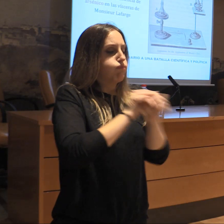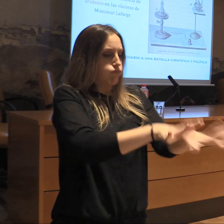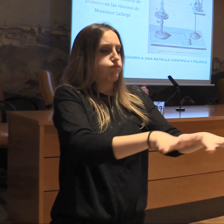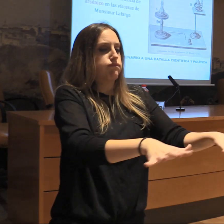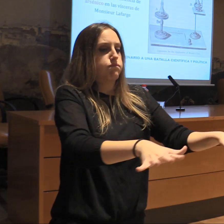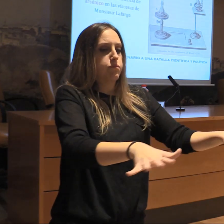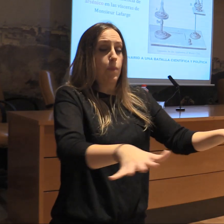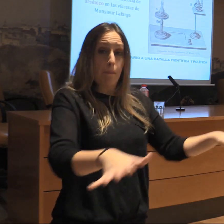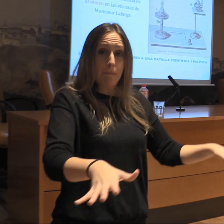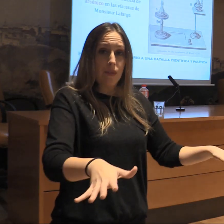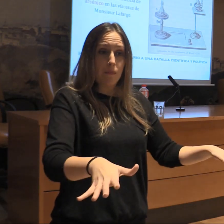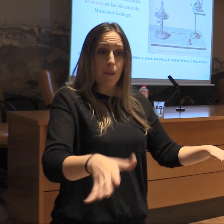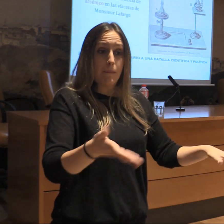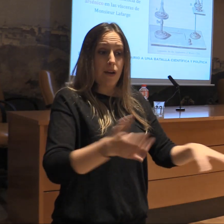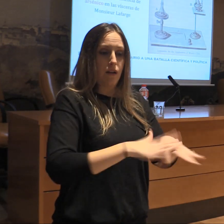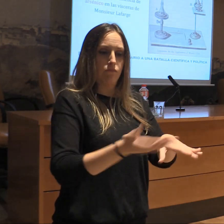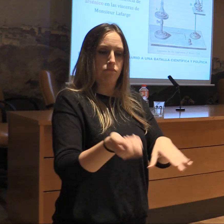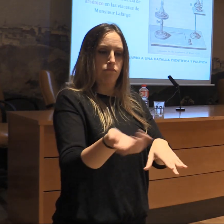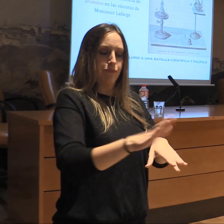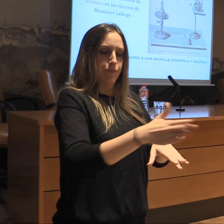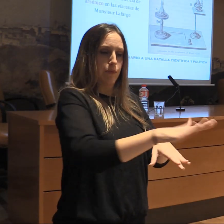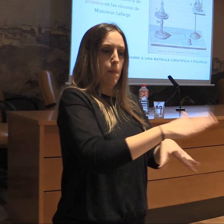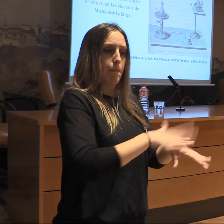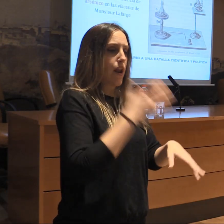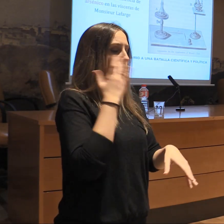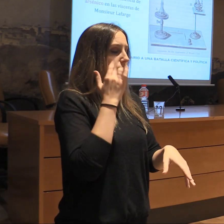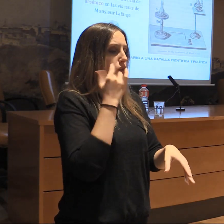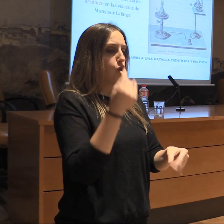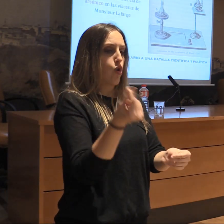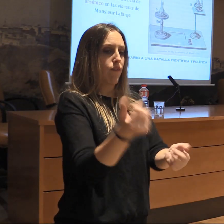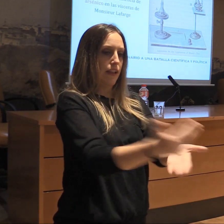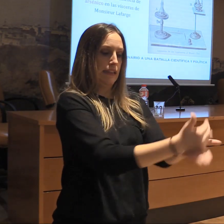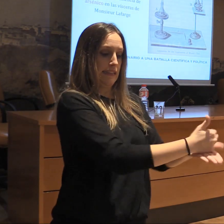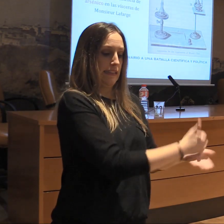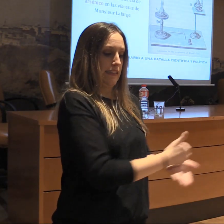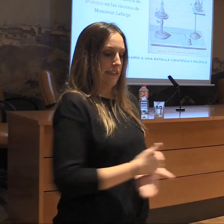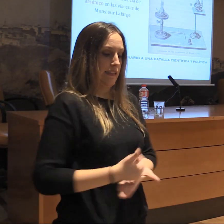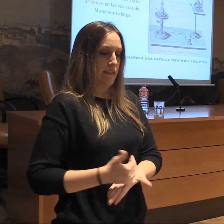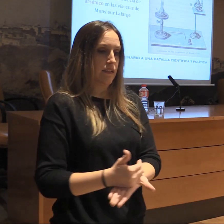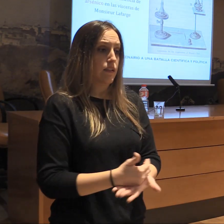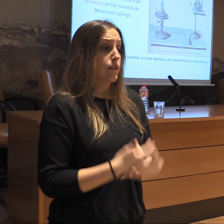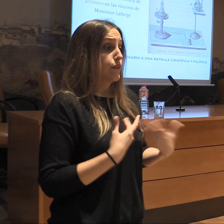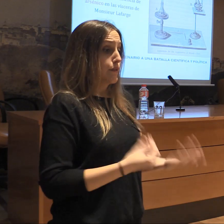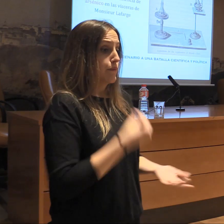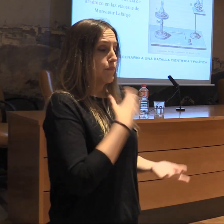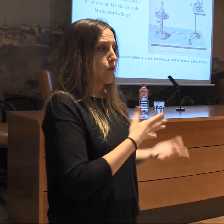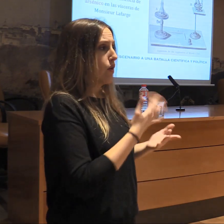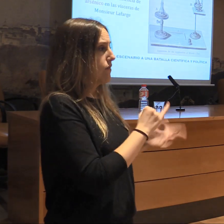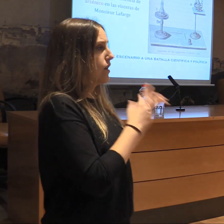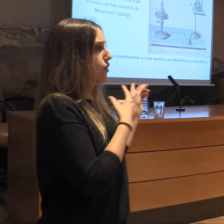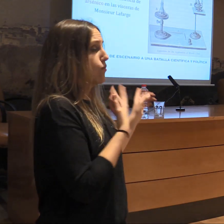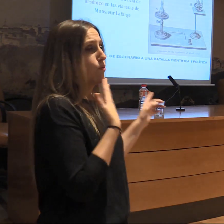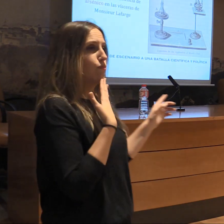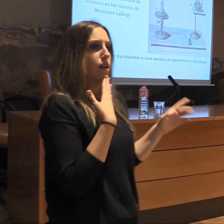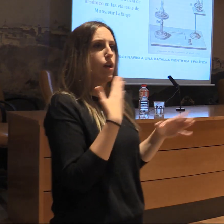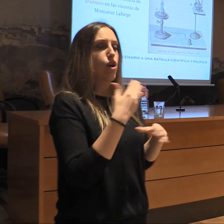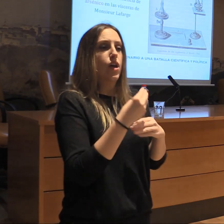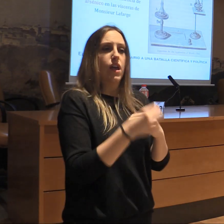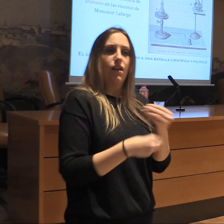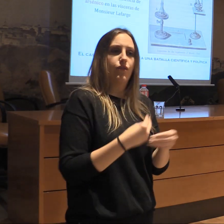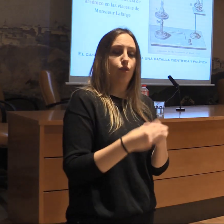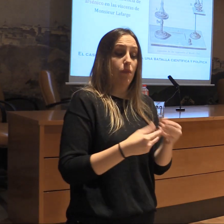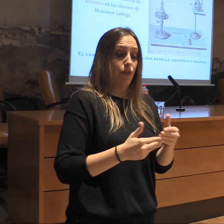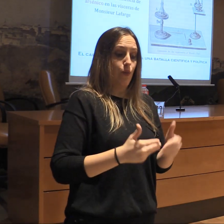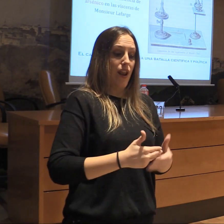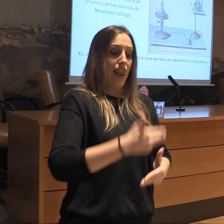entonces puso a punto un método donde había unos procesos de sublimación, condensación y formación de una lámina de